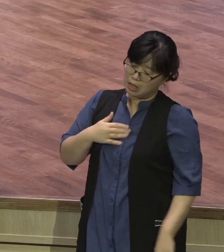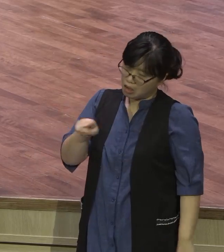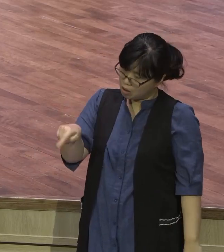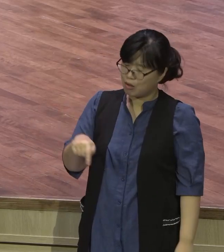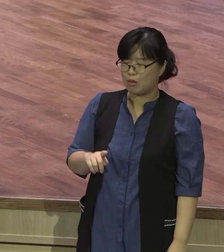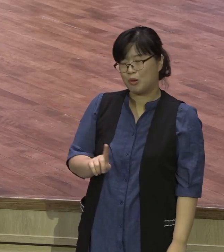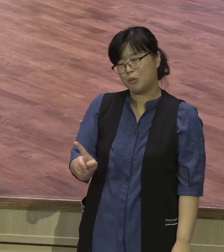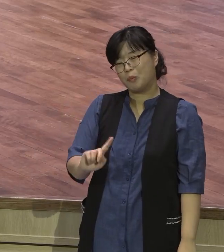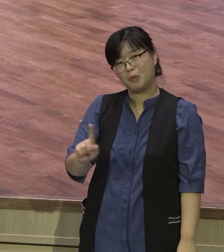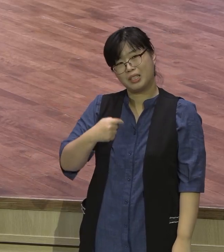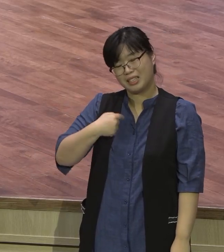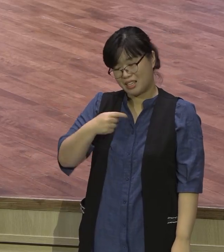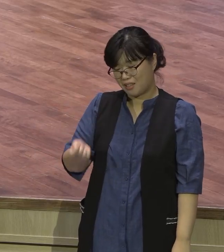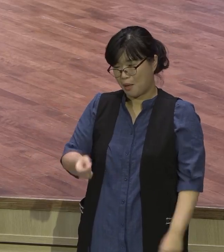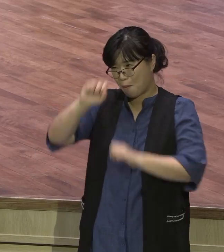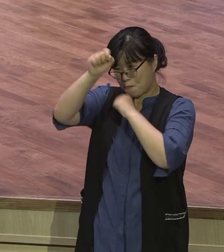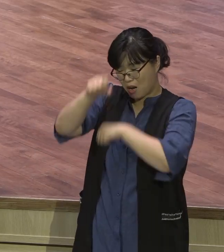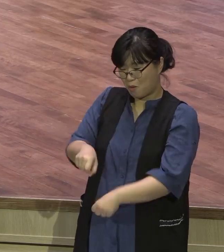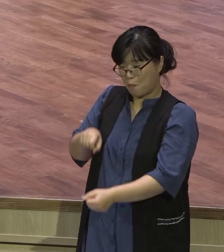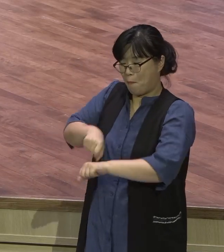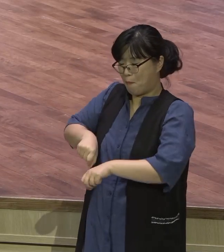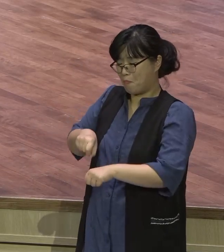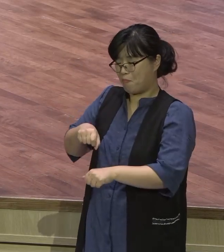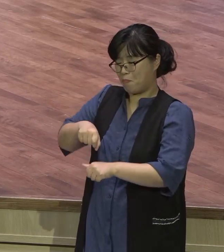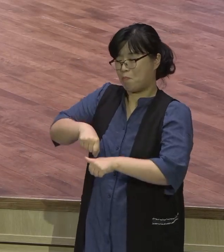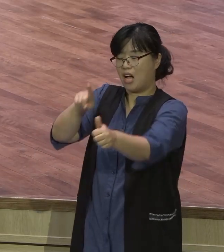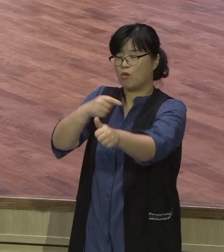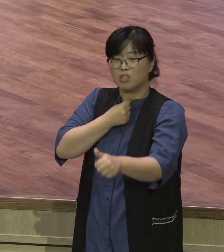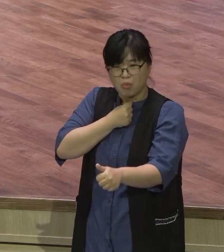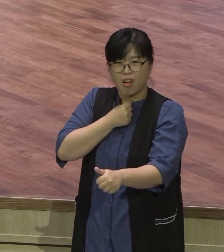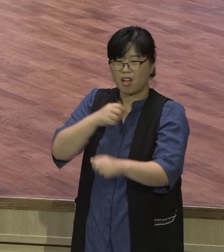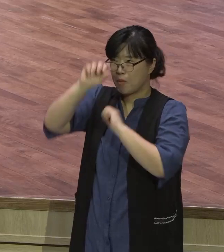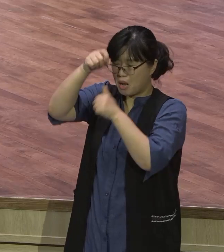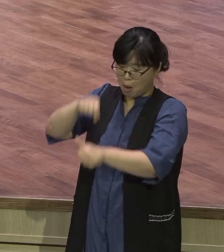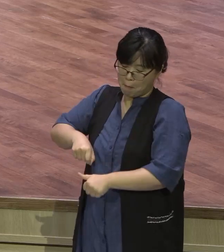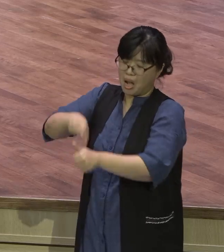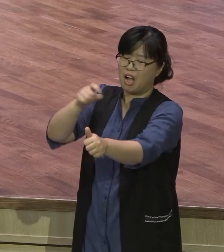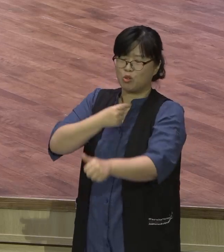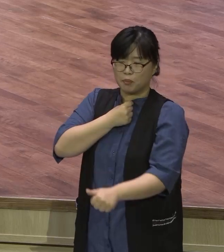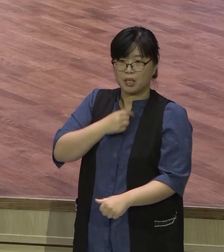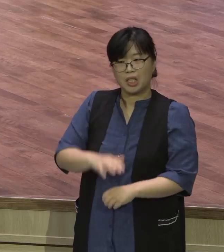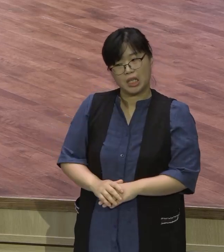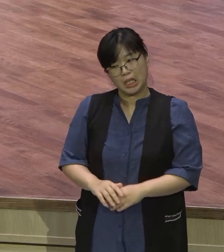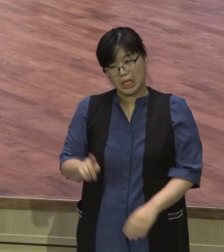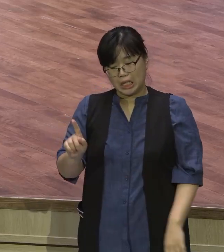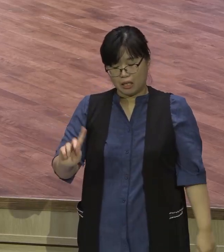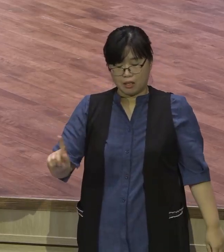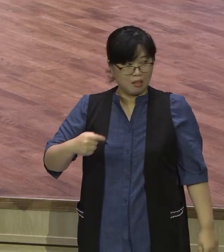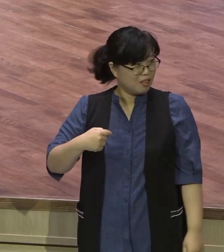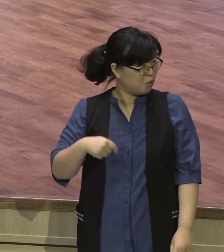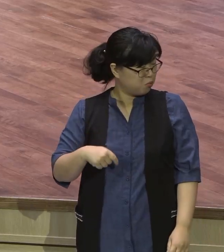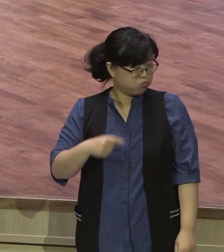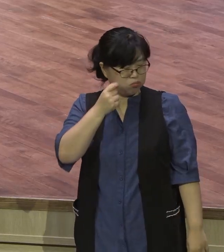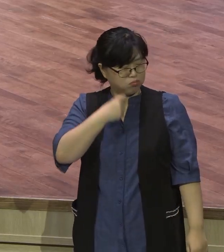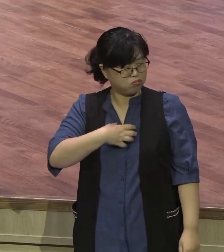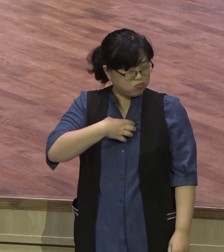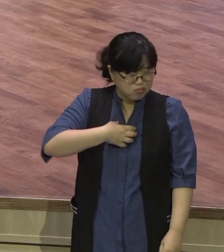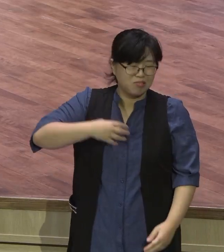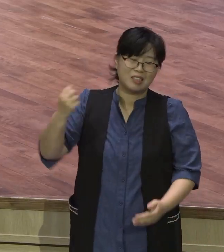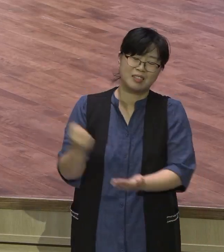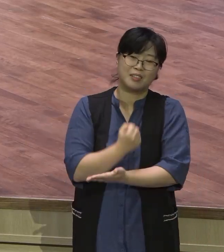저는 참 성질 못했지요. 막 막 막 막 발이 건조건조해요. 막 일어나 일어나 쓸데없이 하지 말고